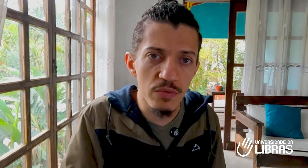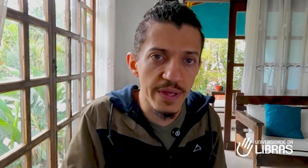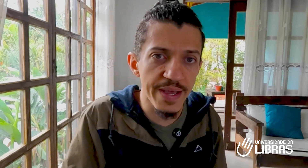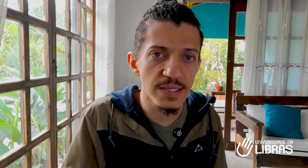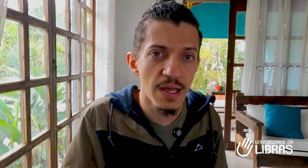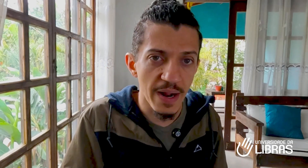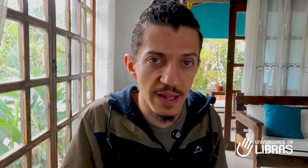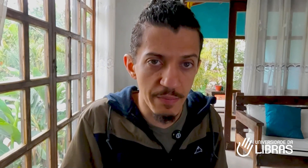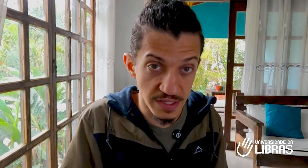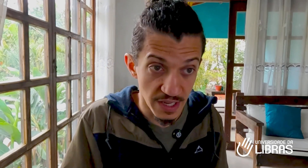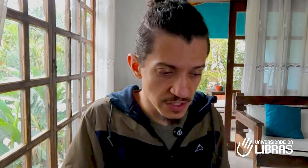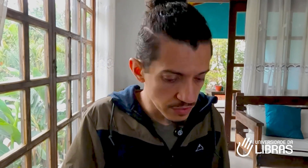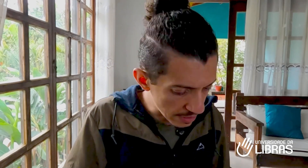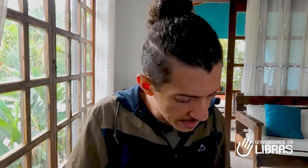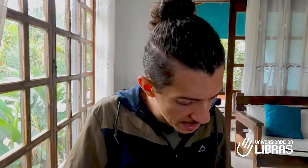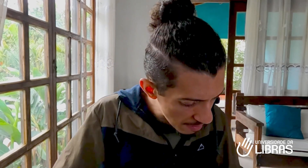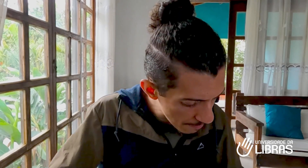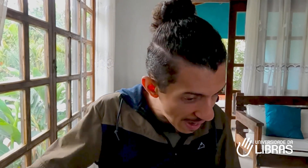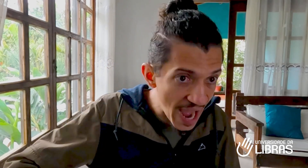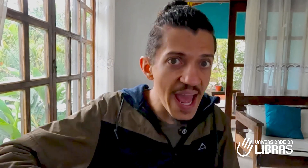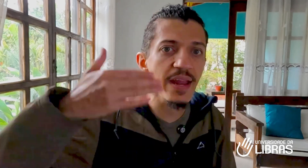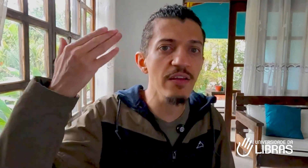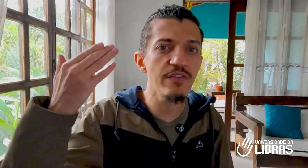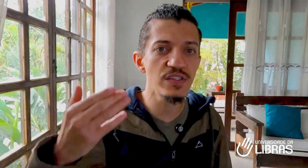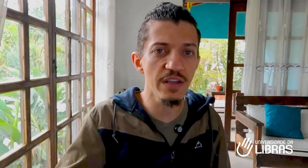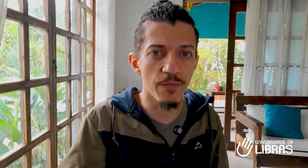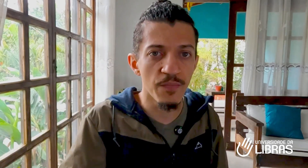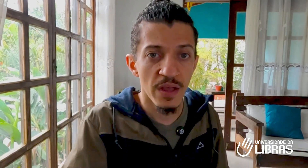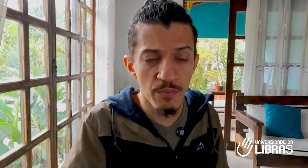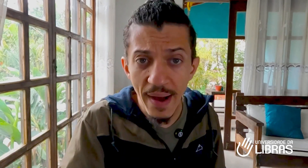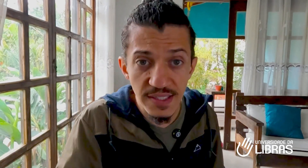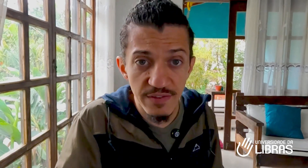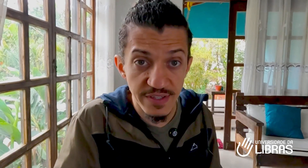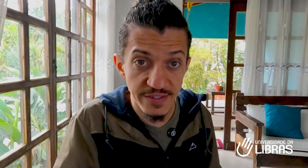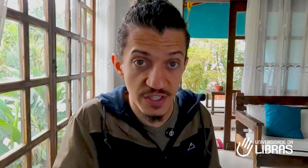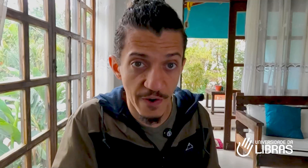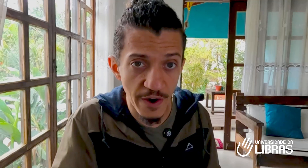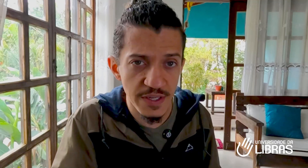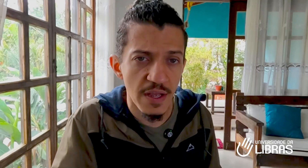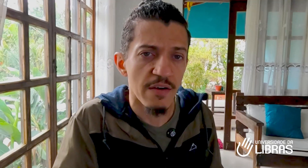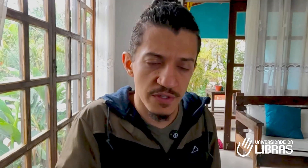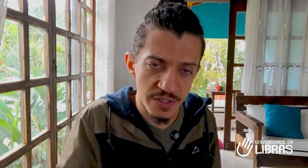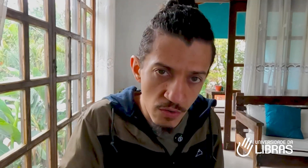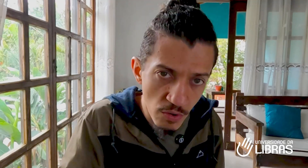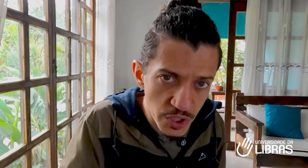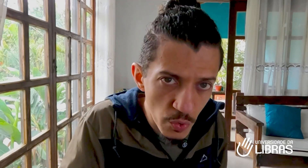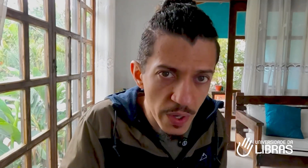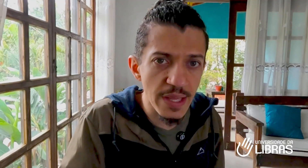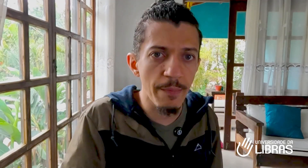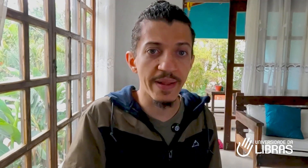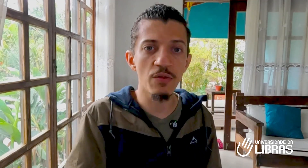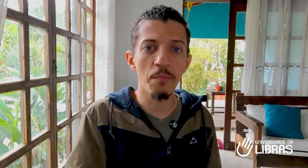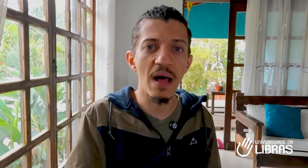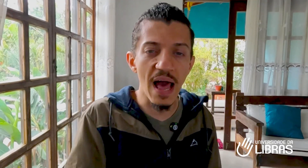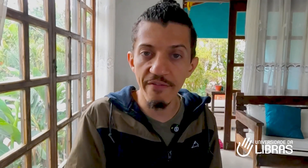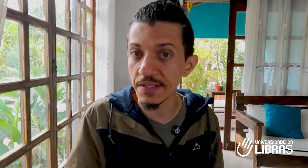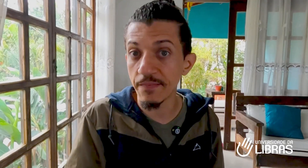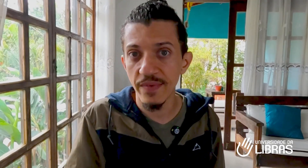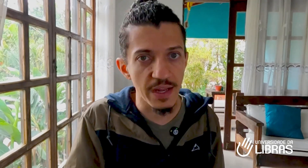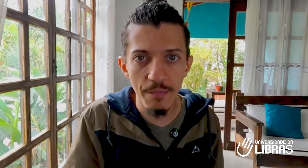português para Libras. Isso cria uma barreira invisível. Por mais que você se esforce, você continua interpretando palavras, não a